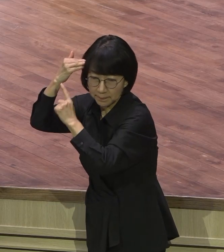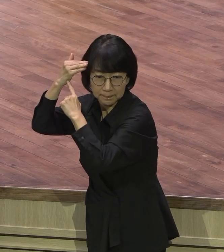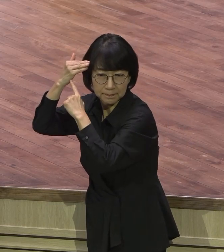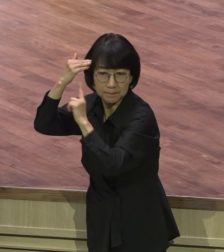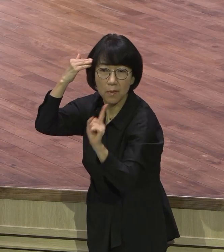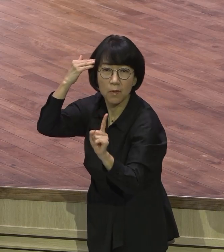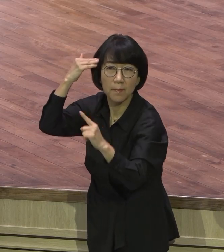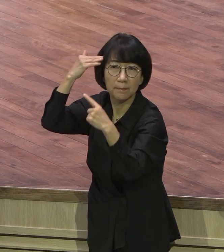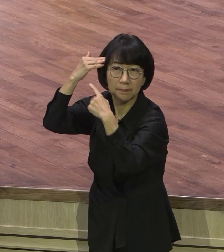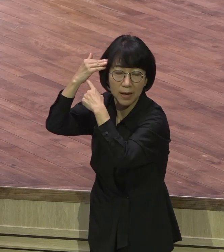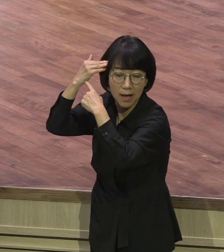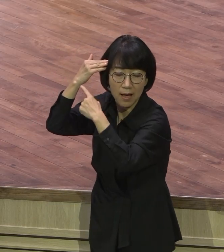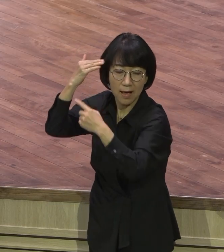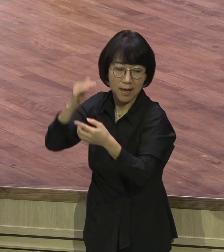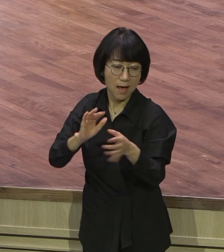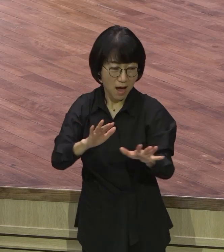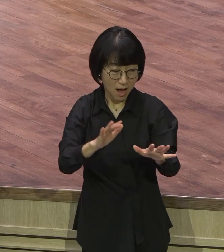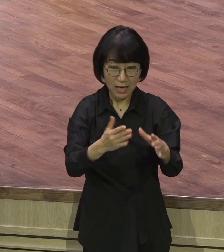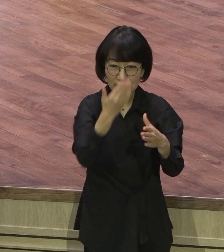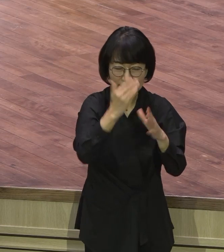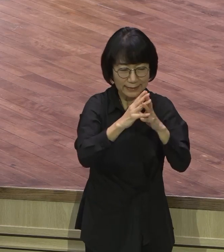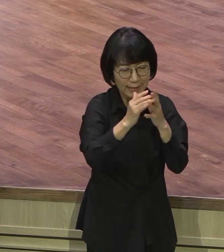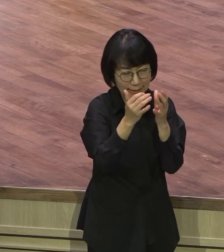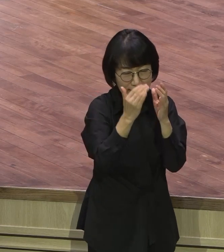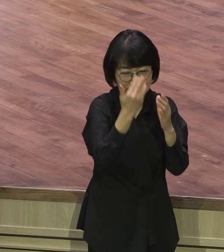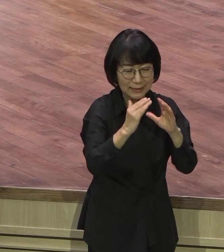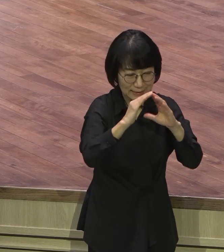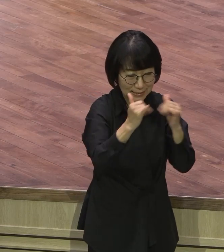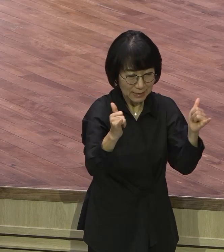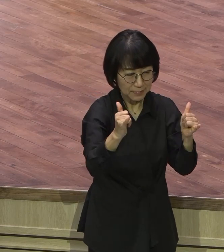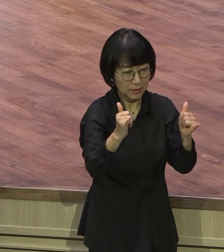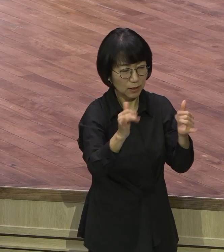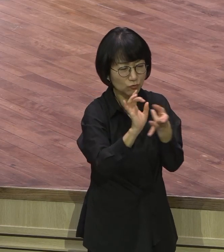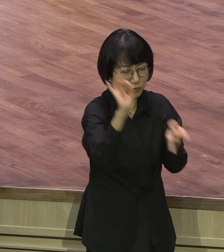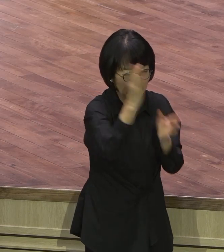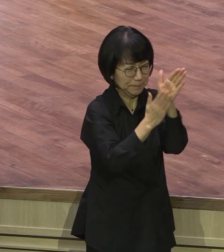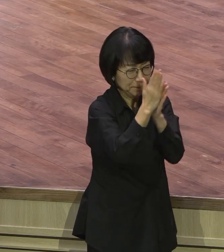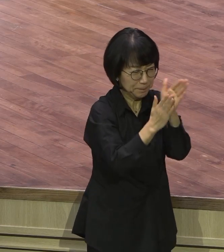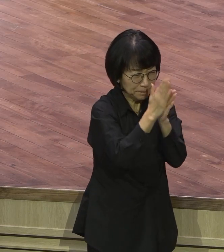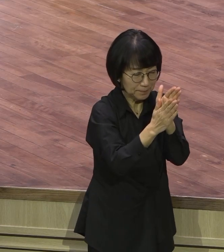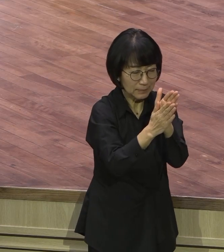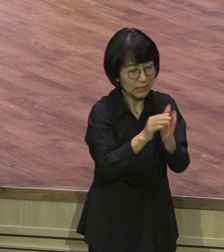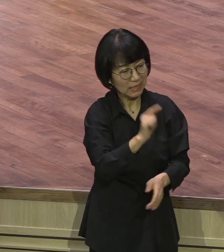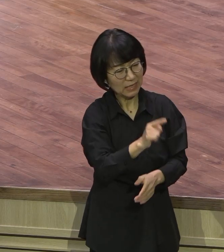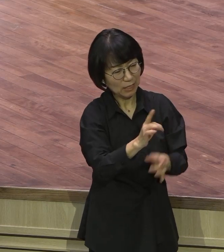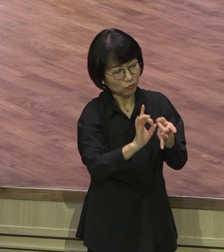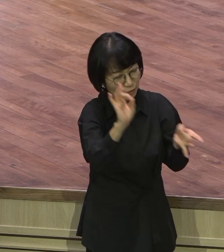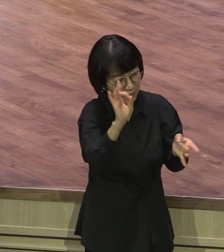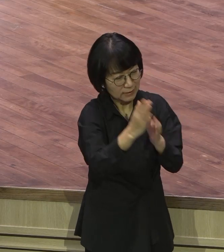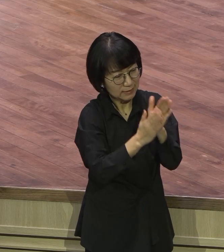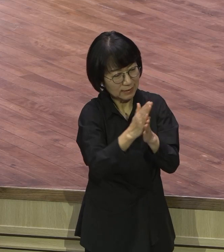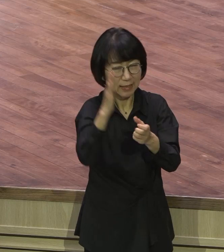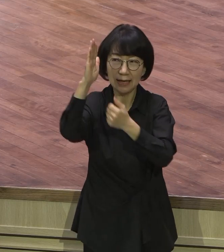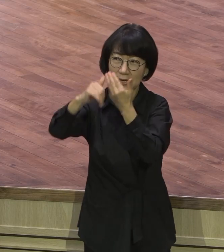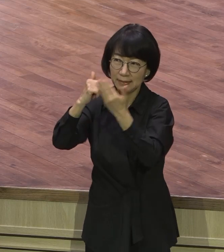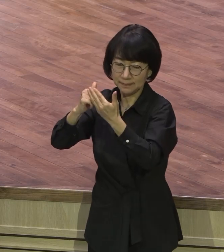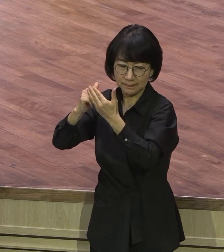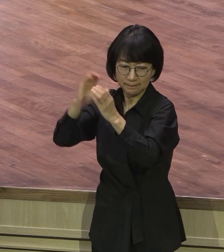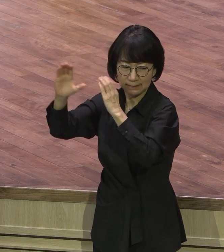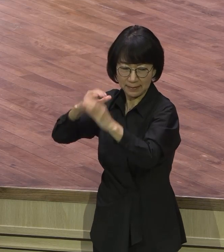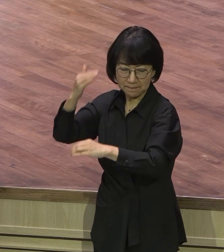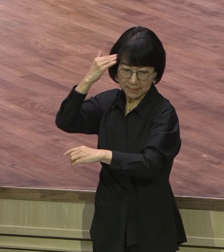우상승배에 계속 취했던 자들을 다 처리함과 동시에 남은 이스라엘 백성들